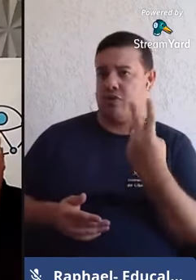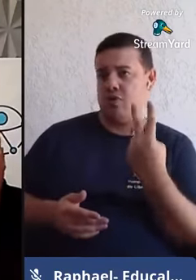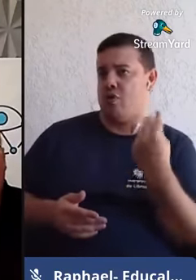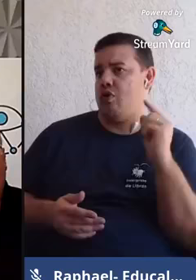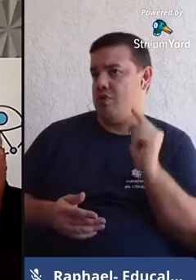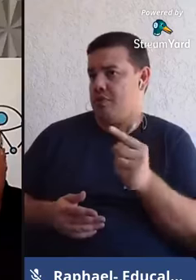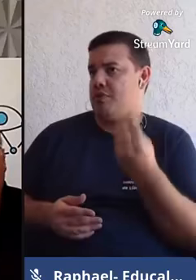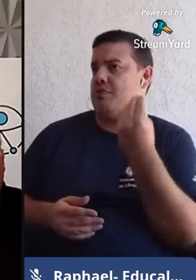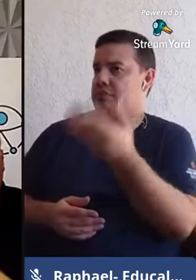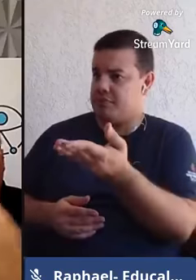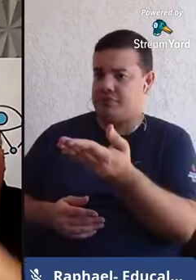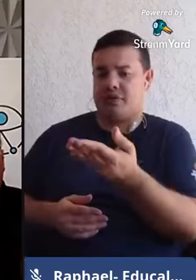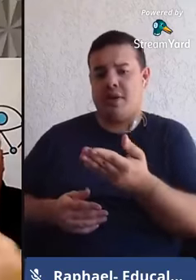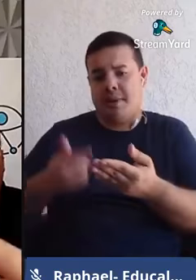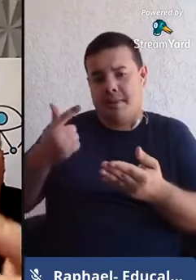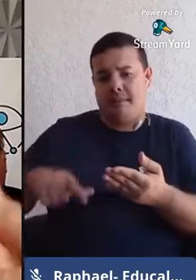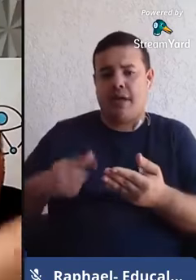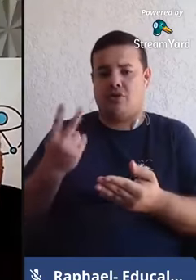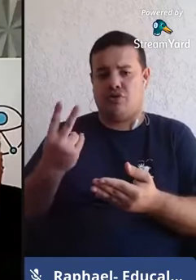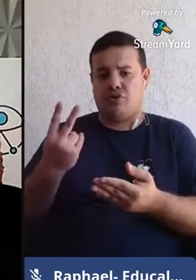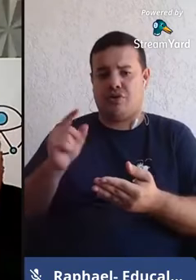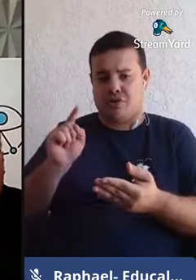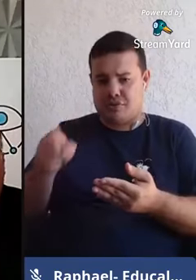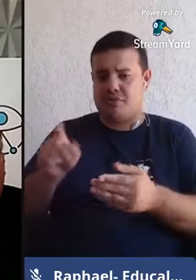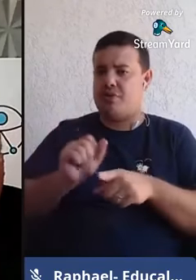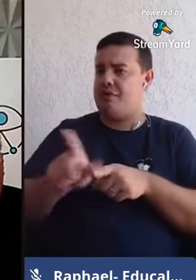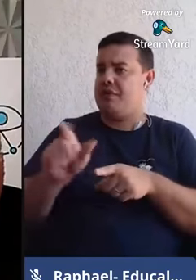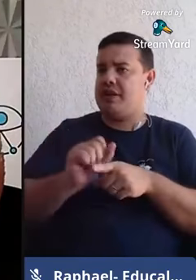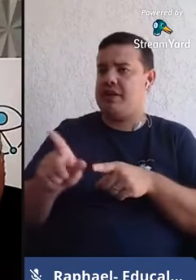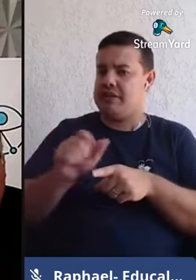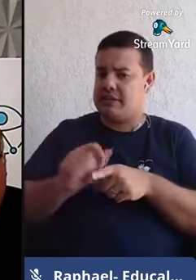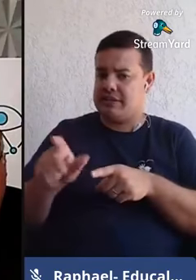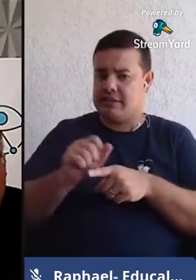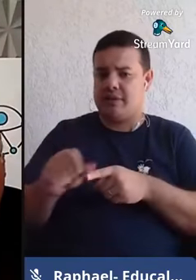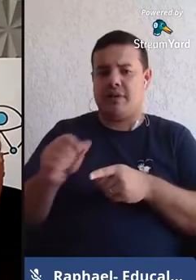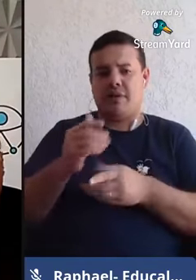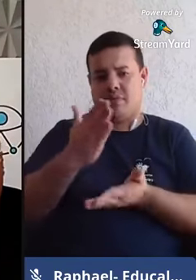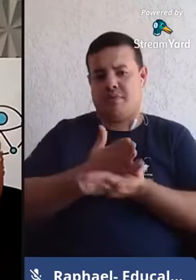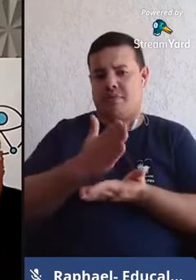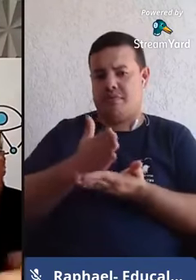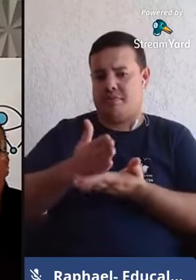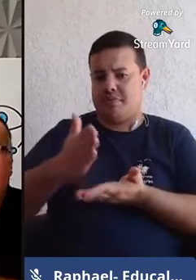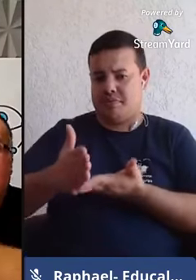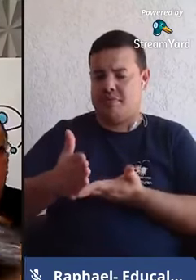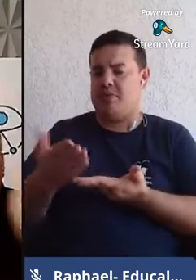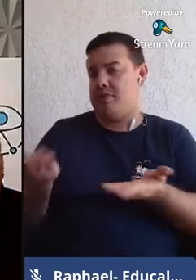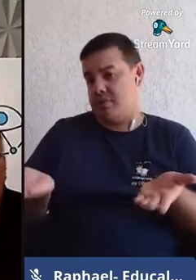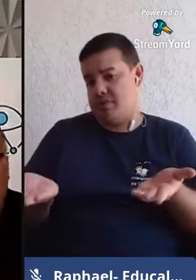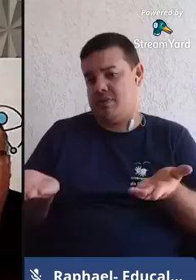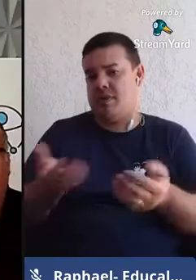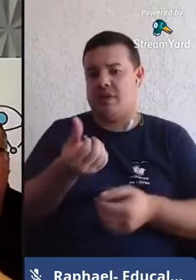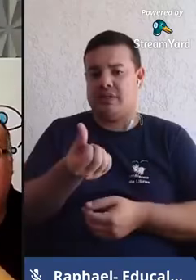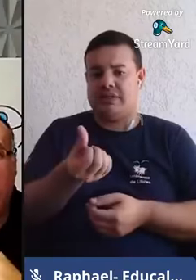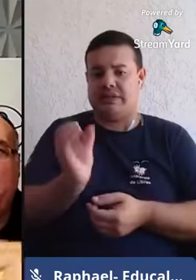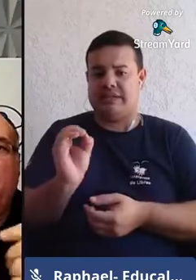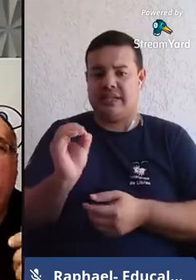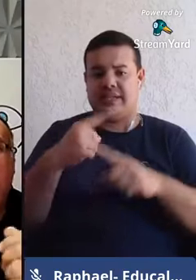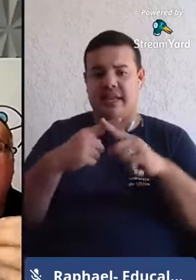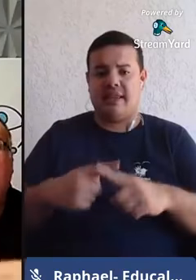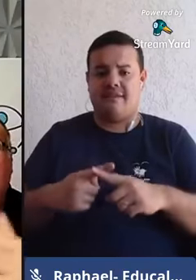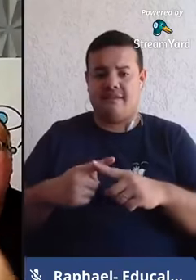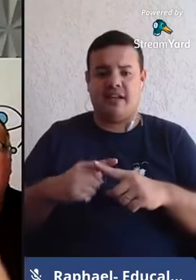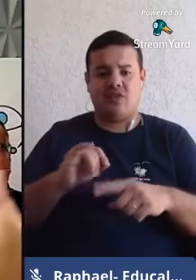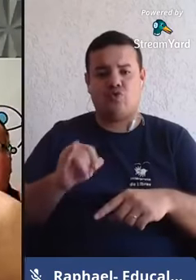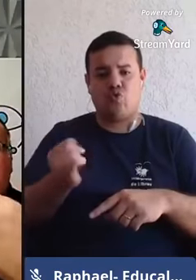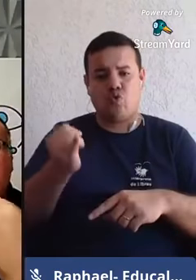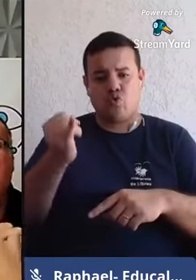os outros R$ 2.000 ele financiaria através de um BB Crédito Acessibilidade, por exemplo, né? Em 60 meses para pagar, com juro pequenininho,